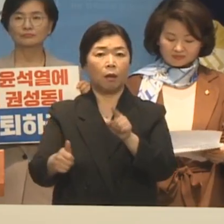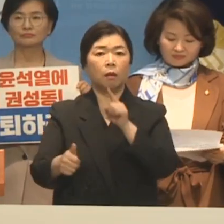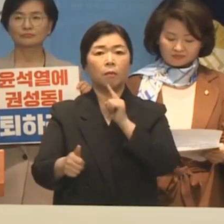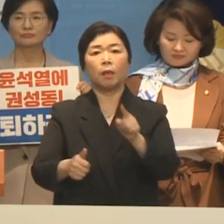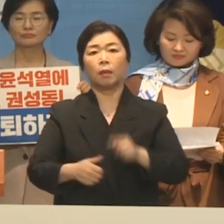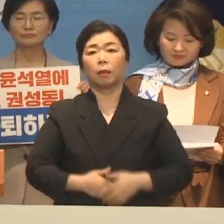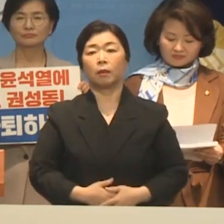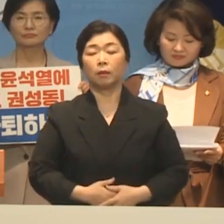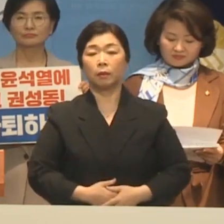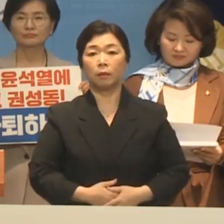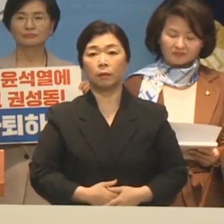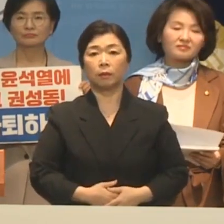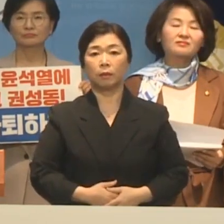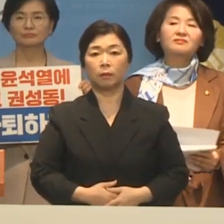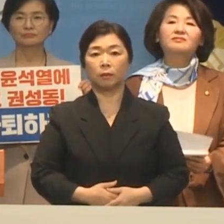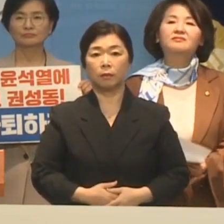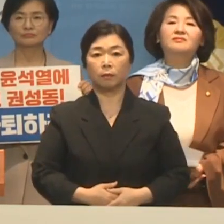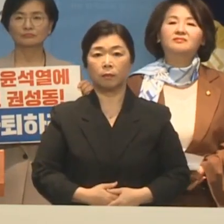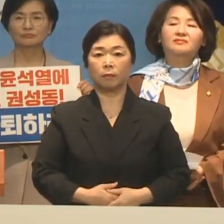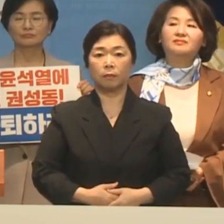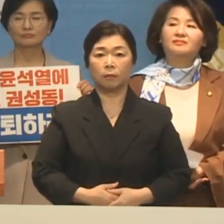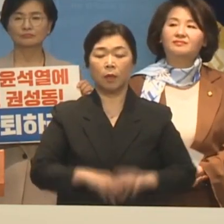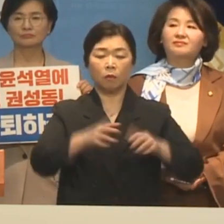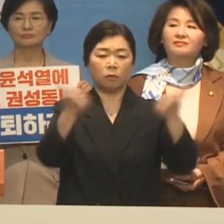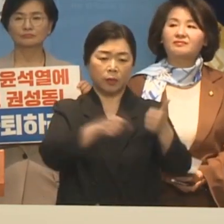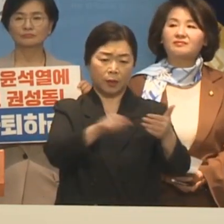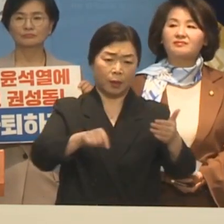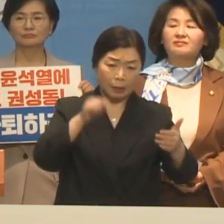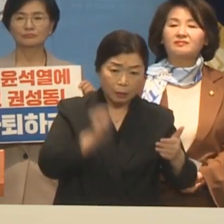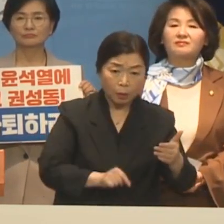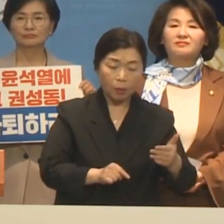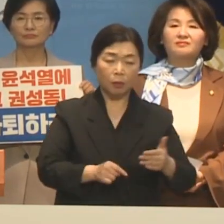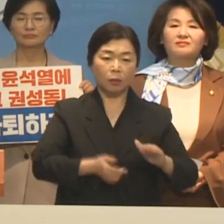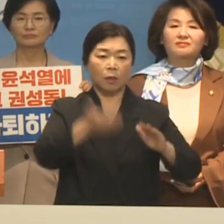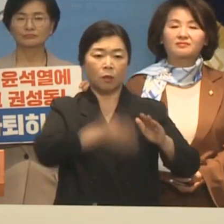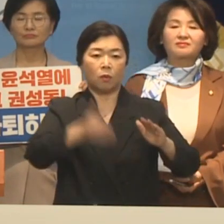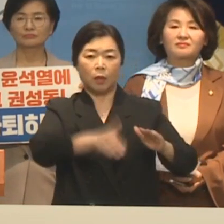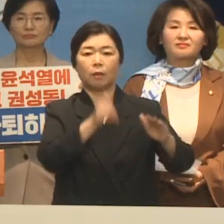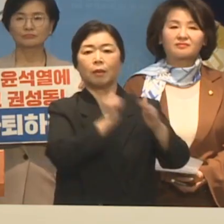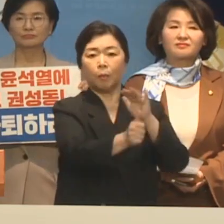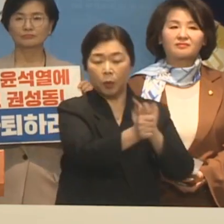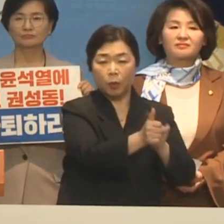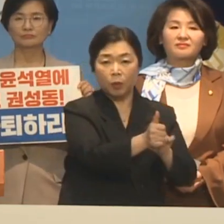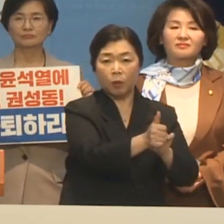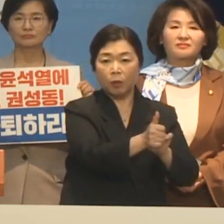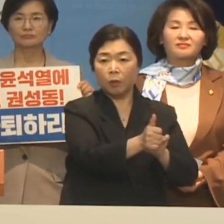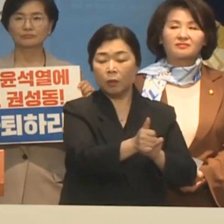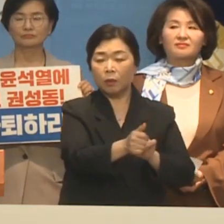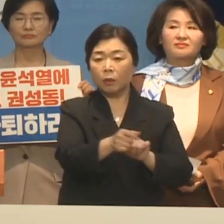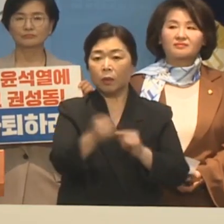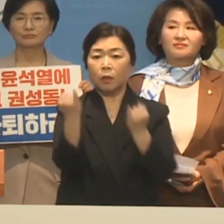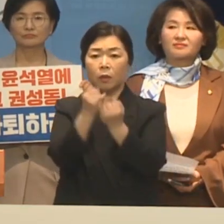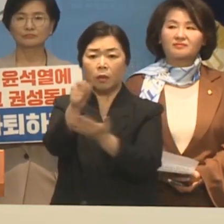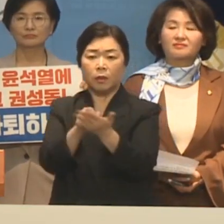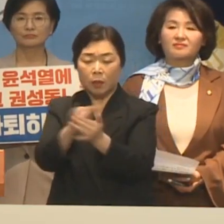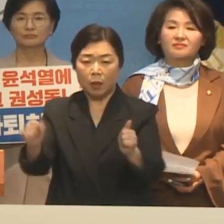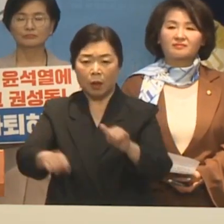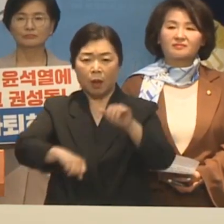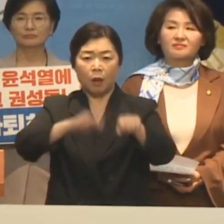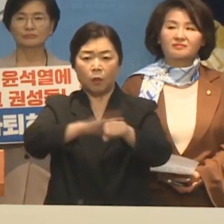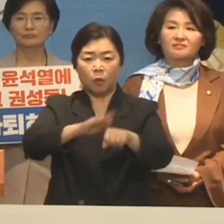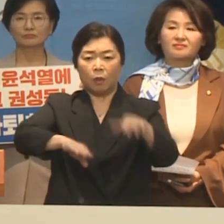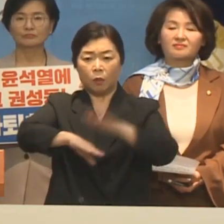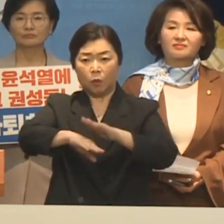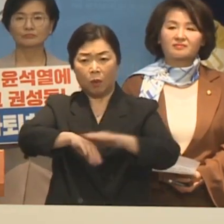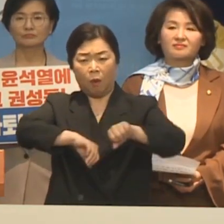했습니다. 민의의 전당인 국회 안에서 공당의 원내대표가 여성 기자의 신체에 물리적 강압